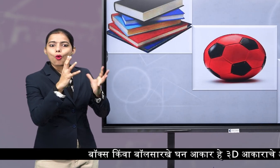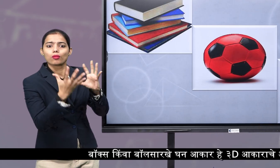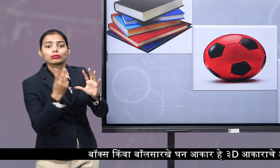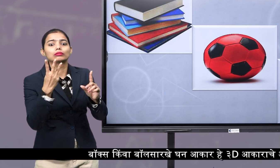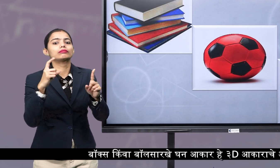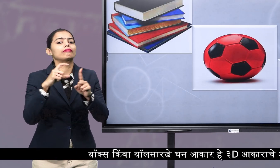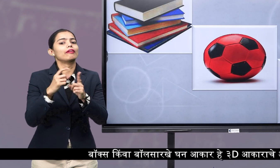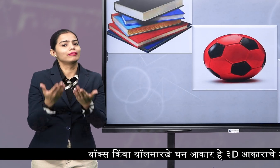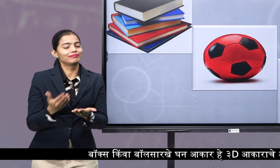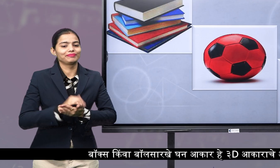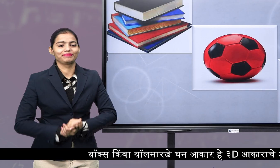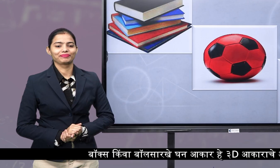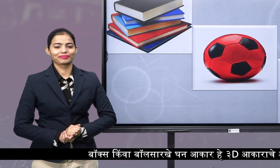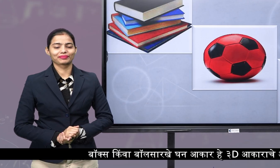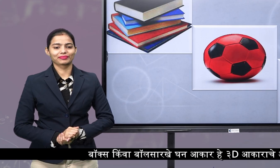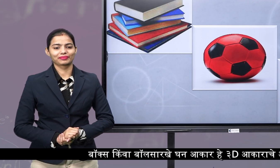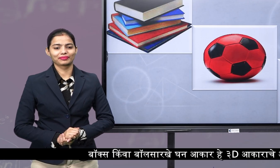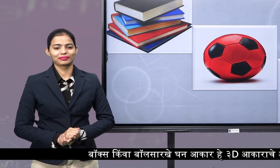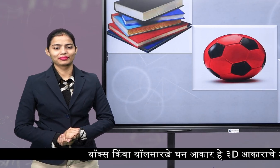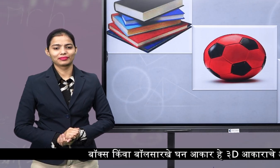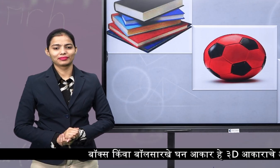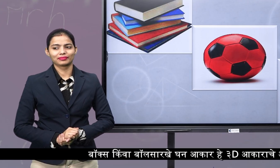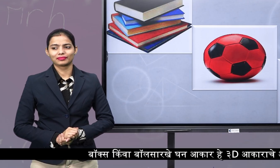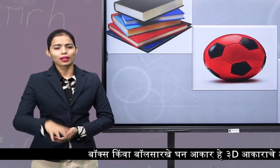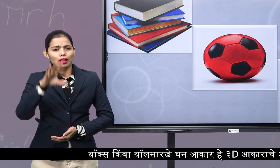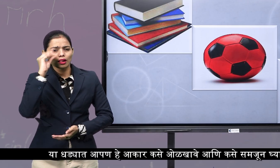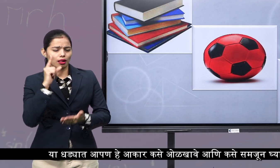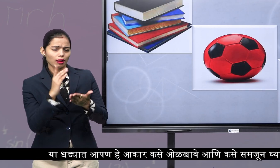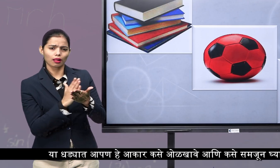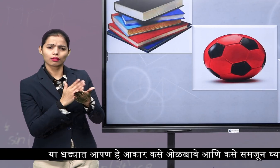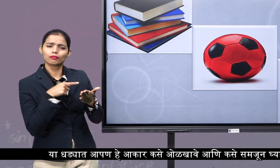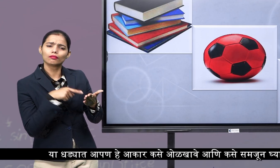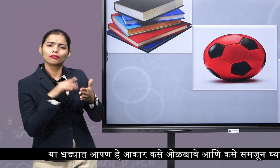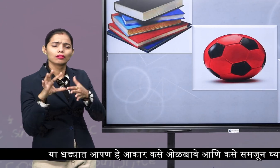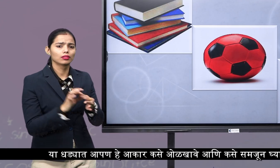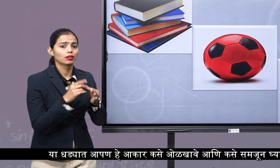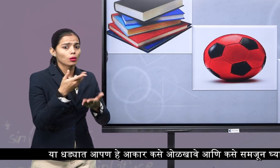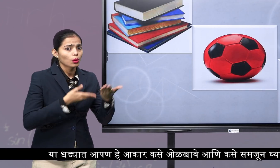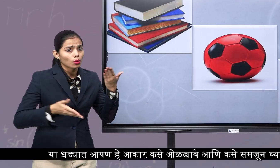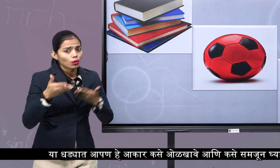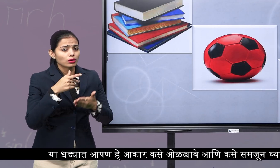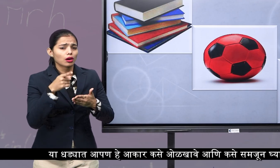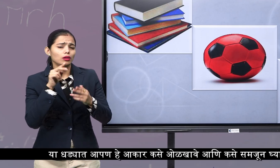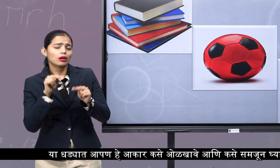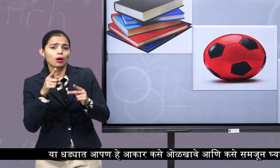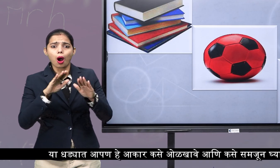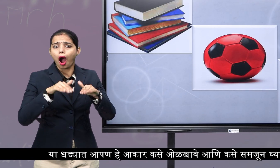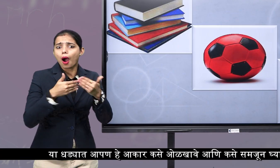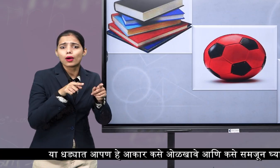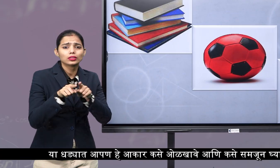बॉक्स किंवा बॉल सारखे घन आकार हे 3D आकाराचे असतात. या धड्यात आपण हे आकार कसे ओळखायचे आणि कसे